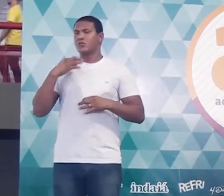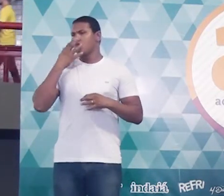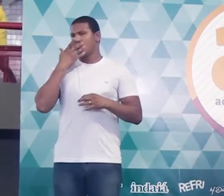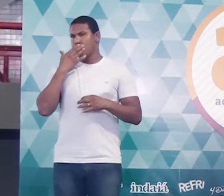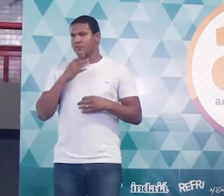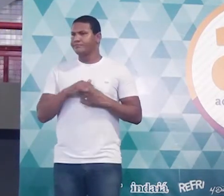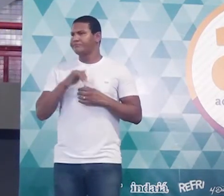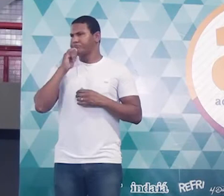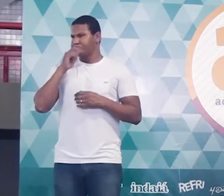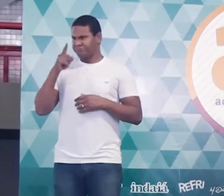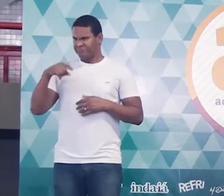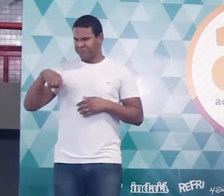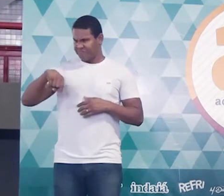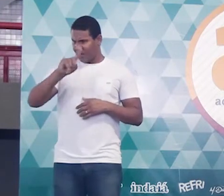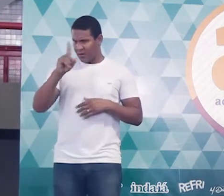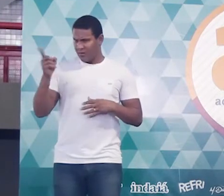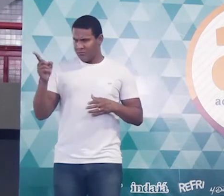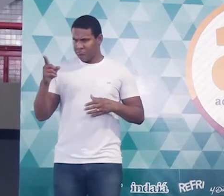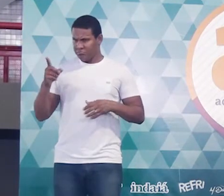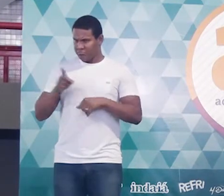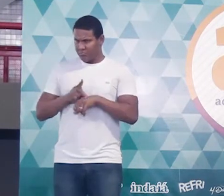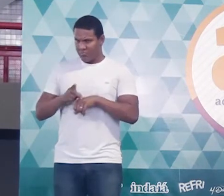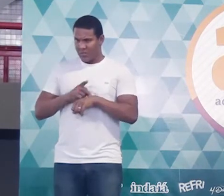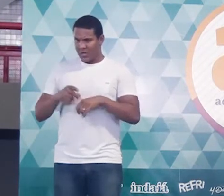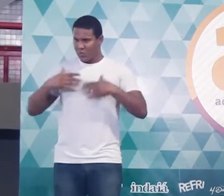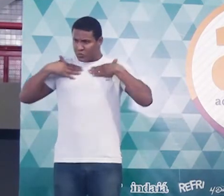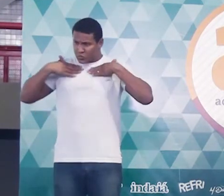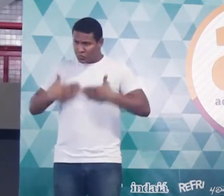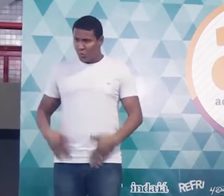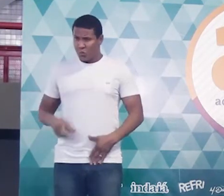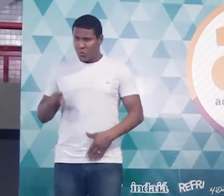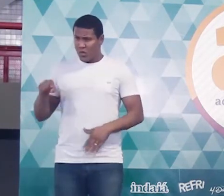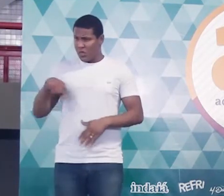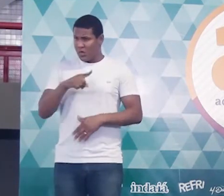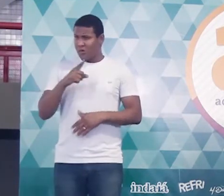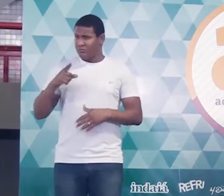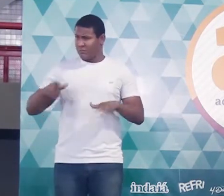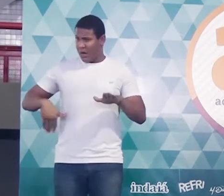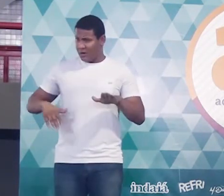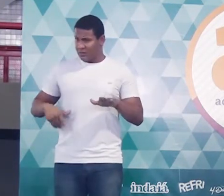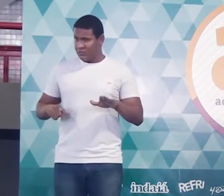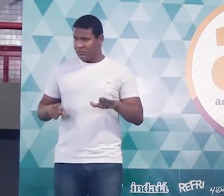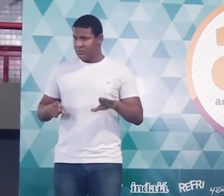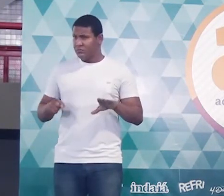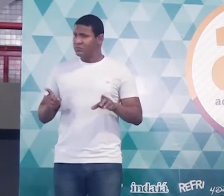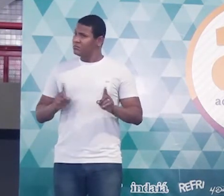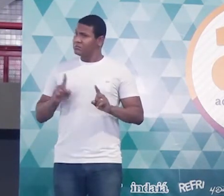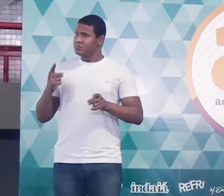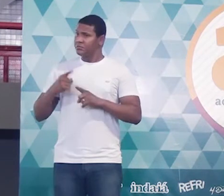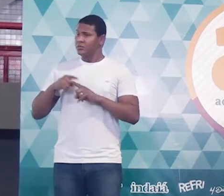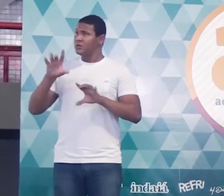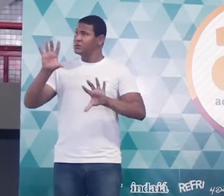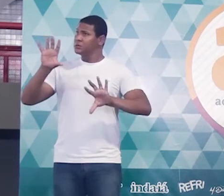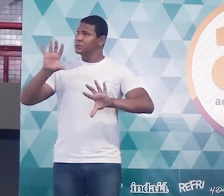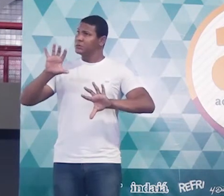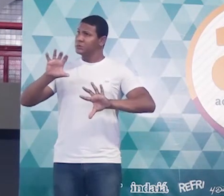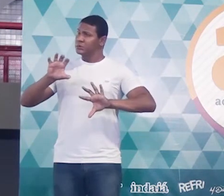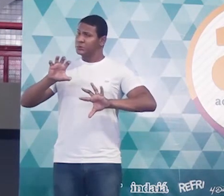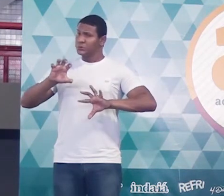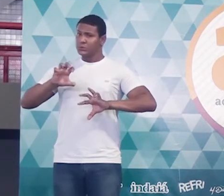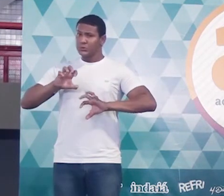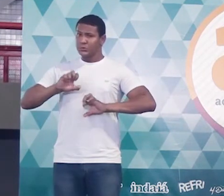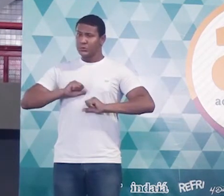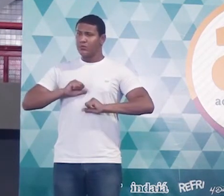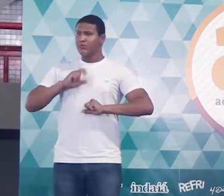preto, tipo gótico, né? Não. Porque o preto, ele tende a absorver